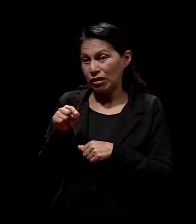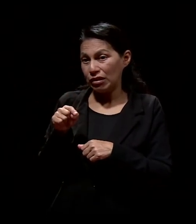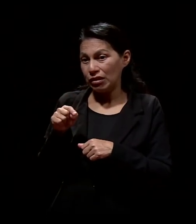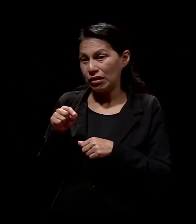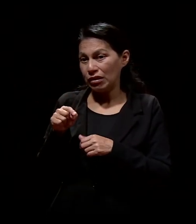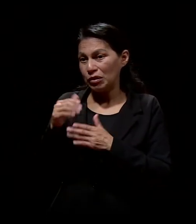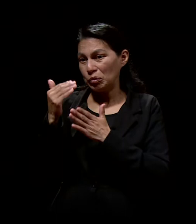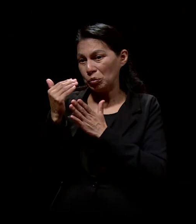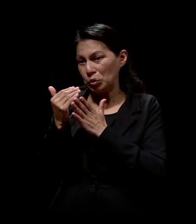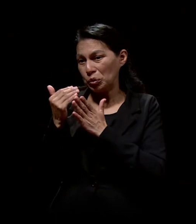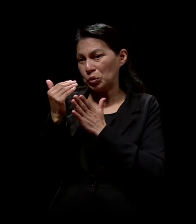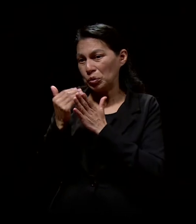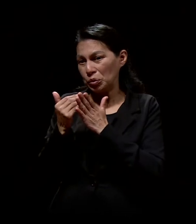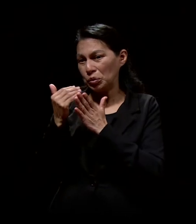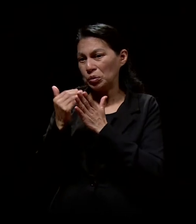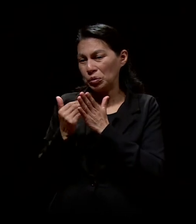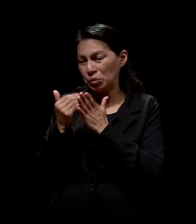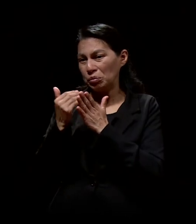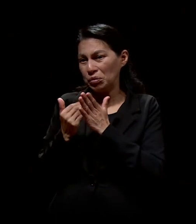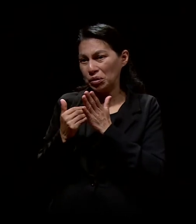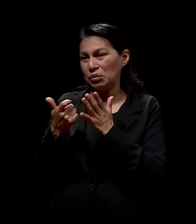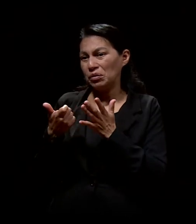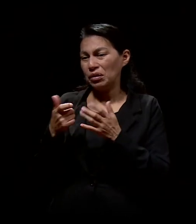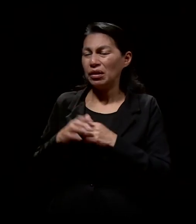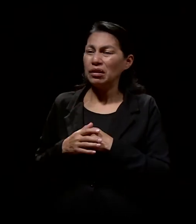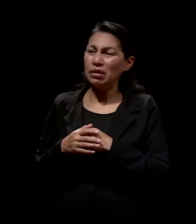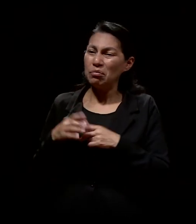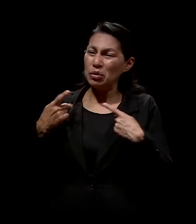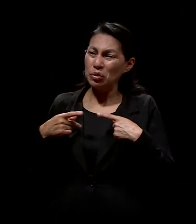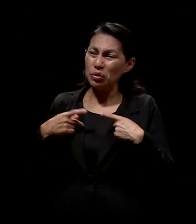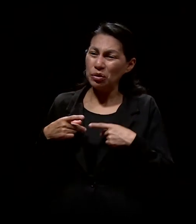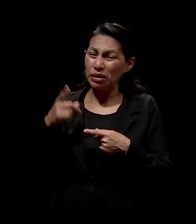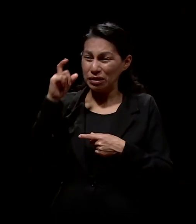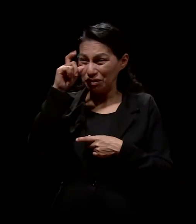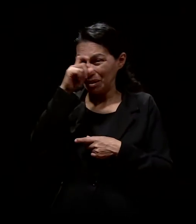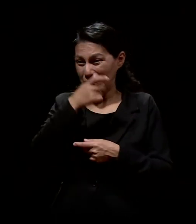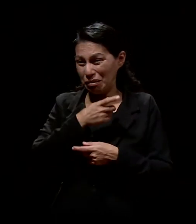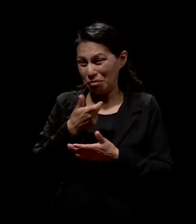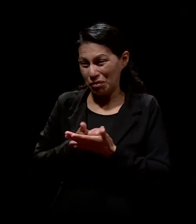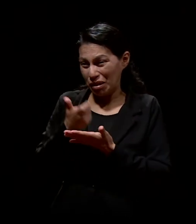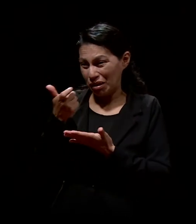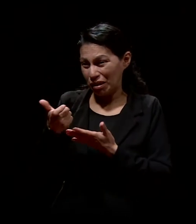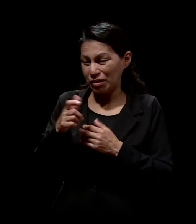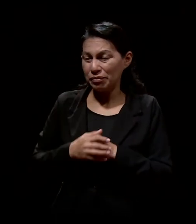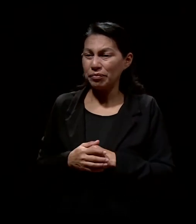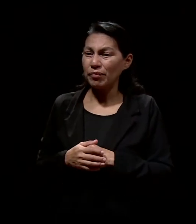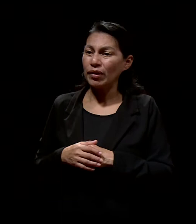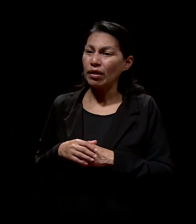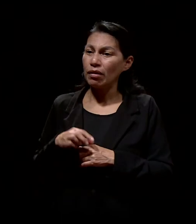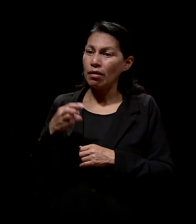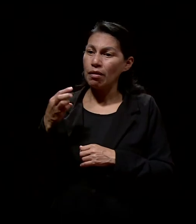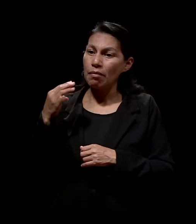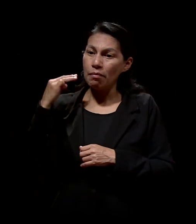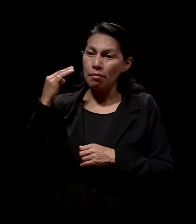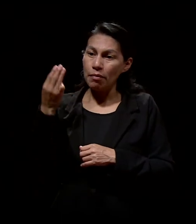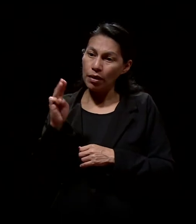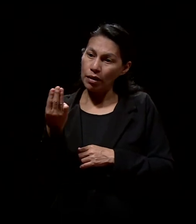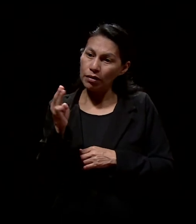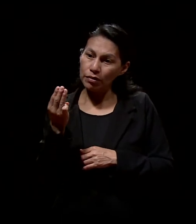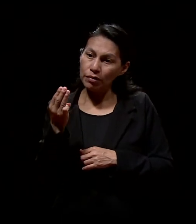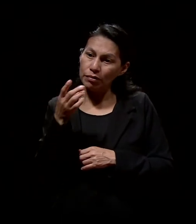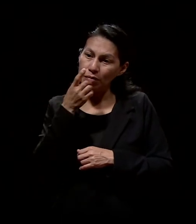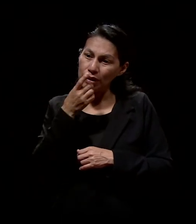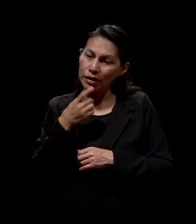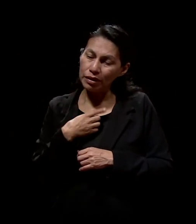empezamos ahí en el despacho, se empezó a ver disminuciones, los clientes comenzaron a tener dificultades para pagar. Y en el mes de mayo,